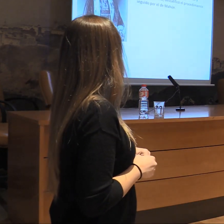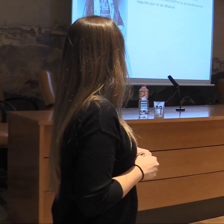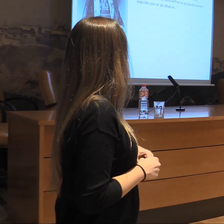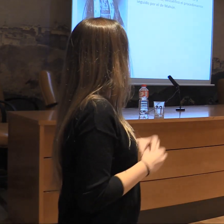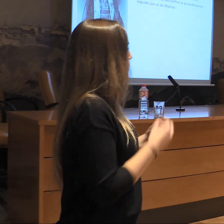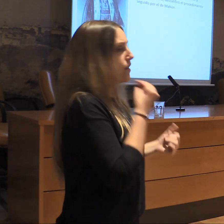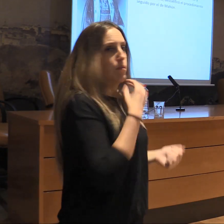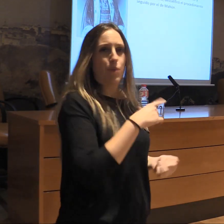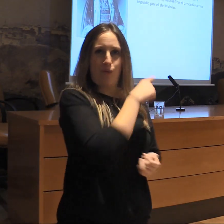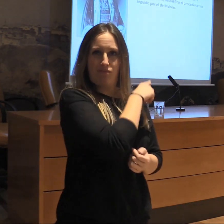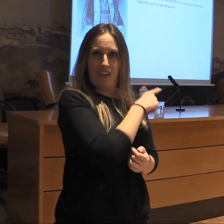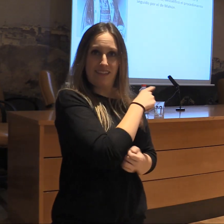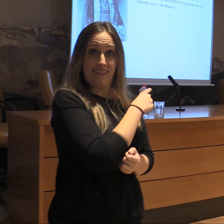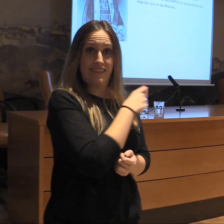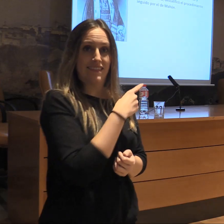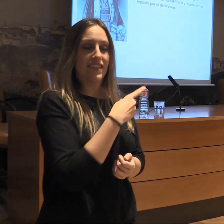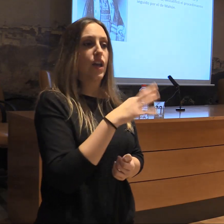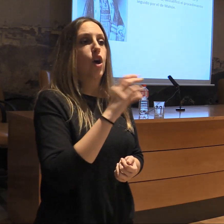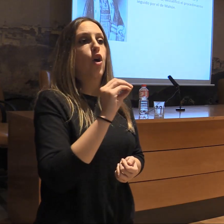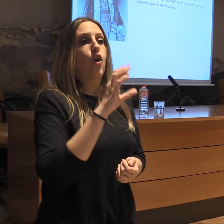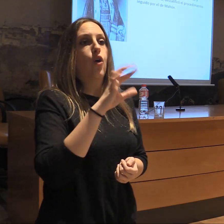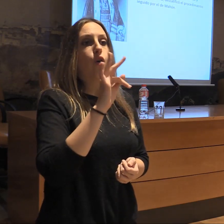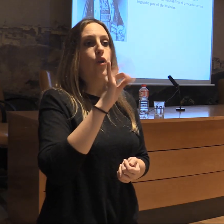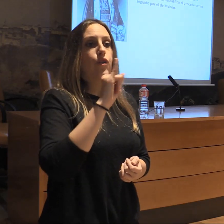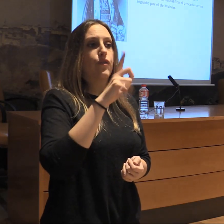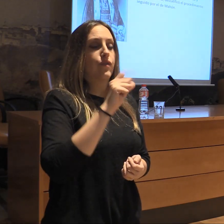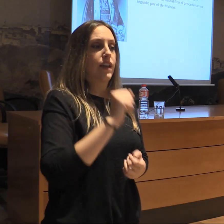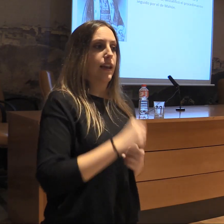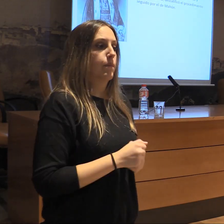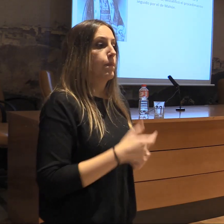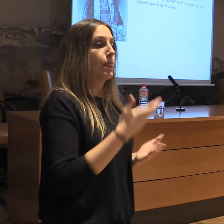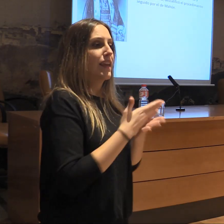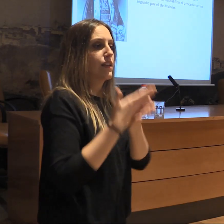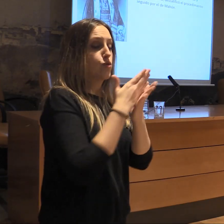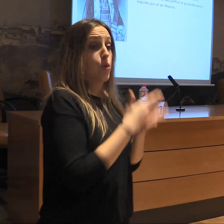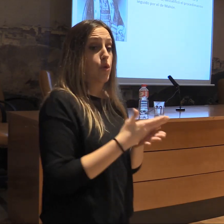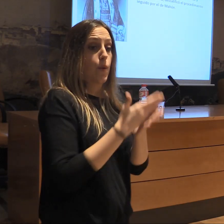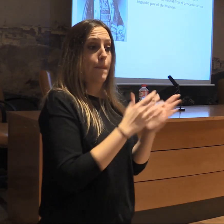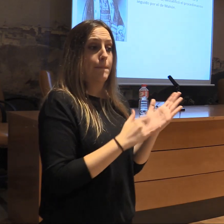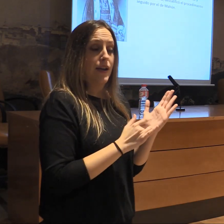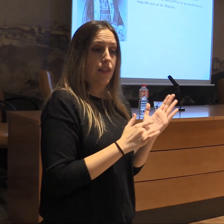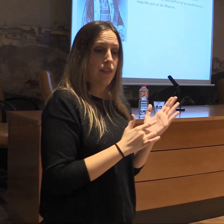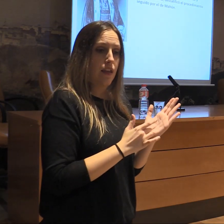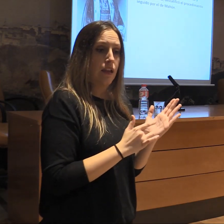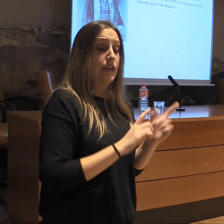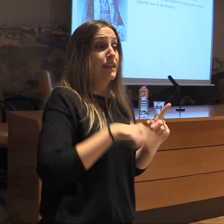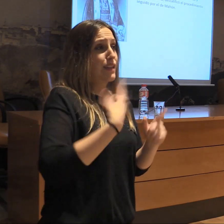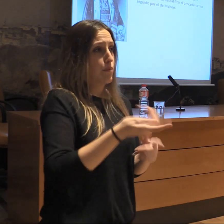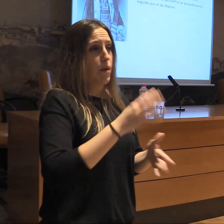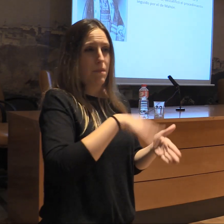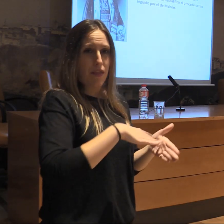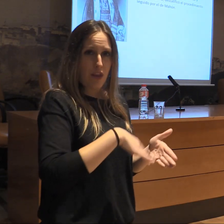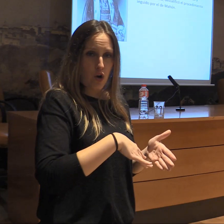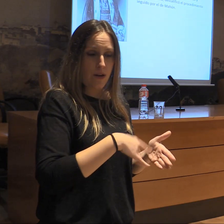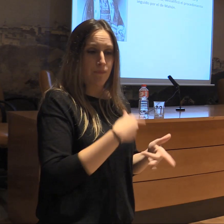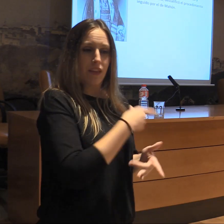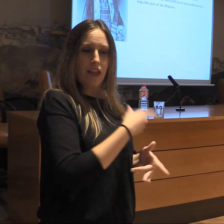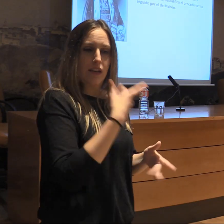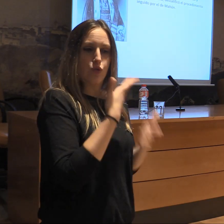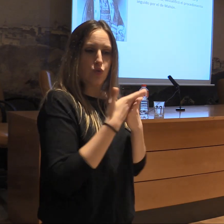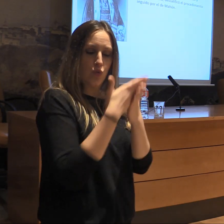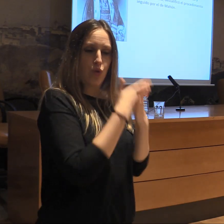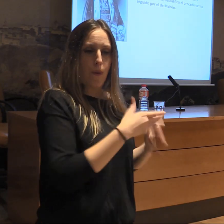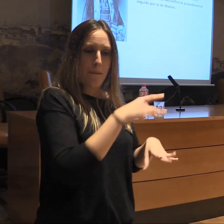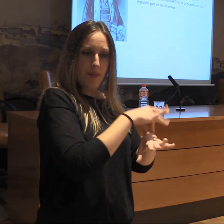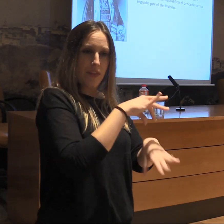aquí tenemos a Orfila, que nació en Mahón, estudió en Valencia, posteriormente en Barcelona, él hizo medicina, pero